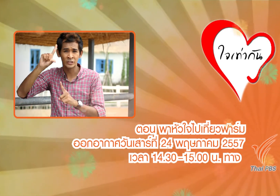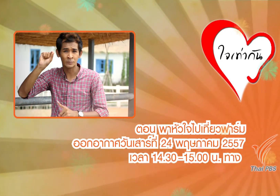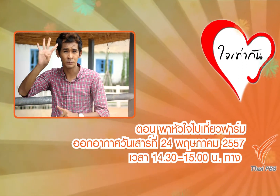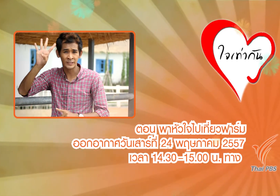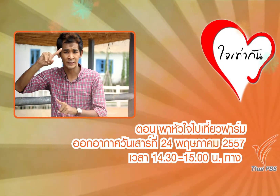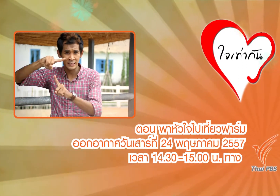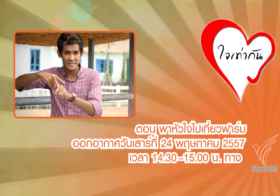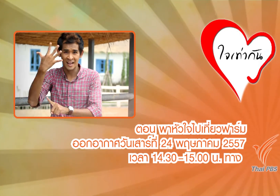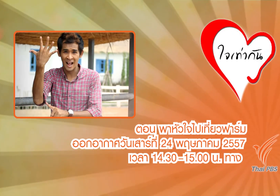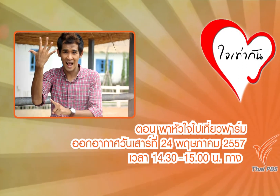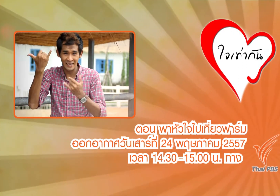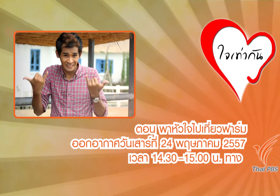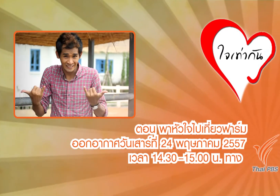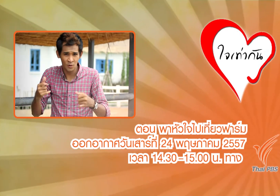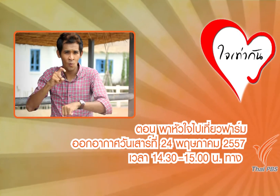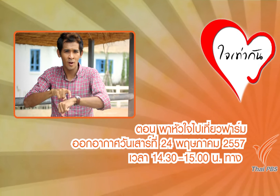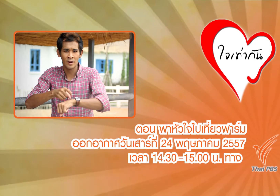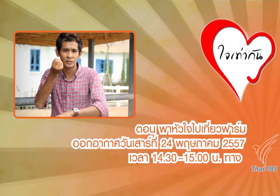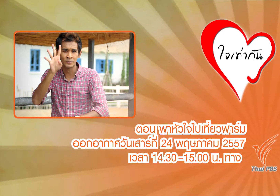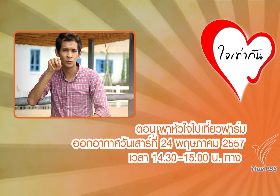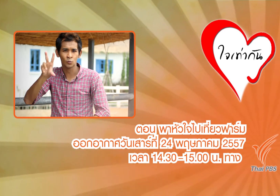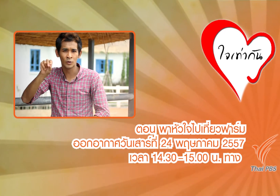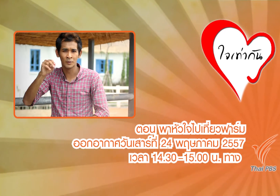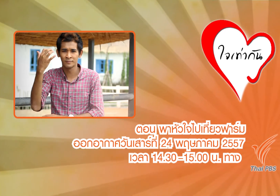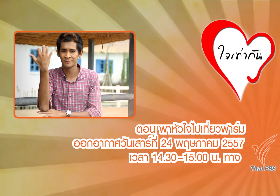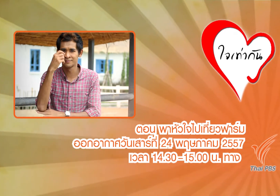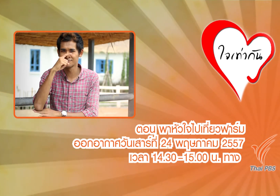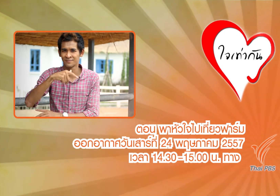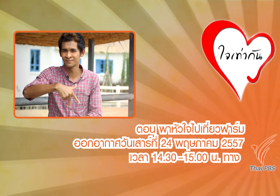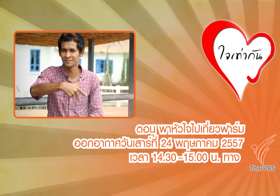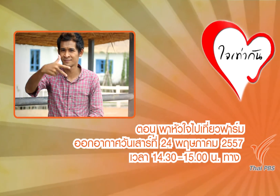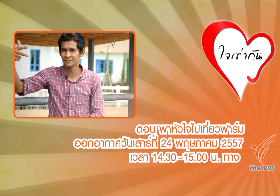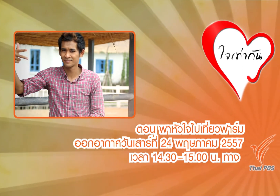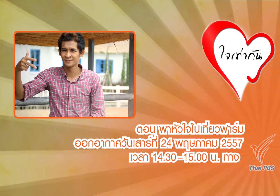24 พฤษภาคมนี้เวลา 14:30 น.ทางไทย PBS